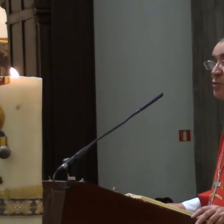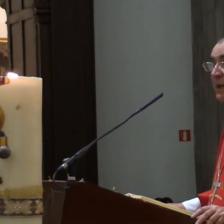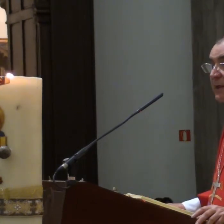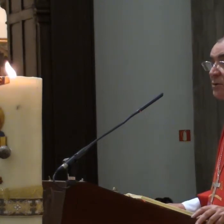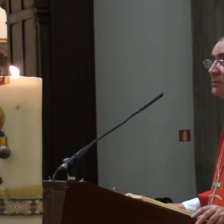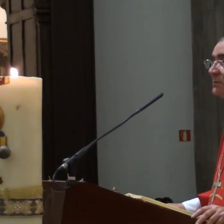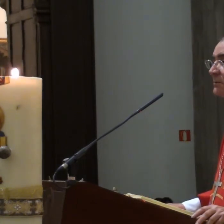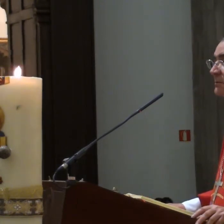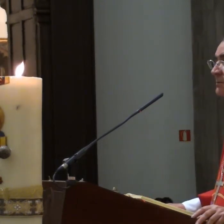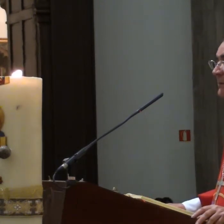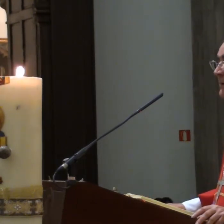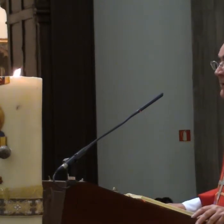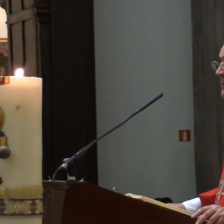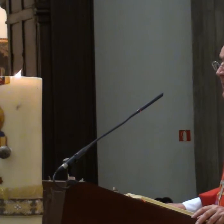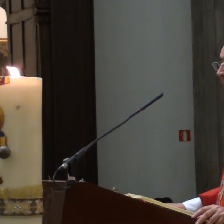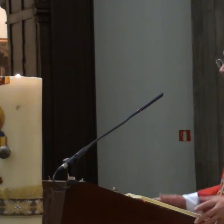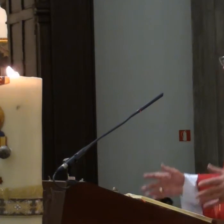la acusación